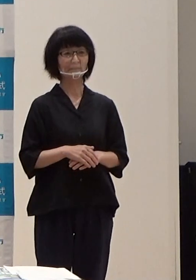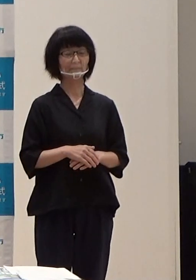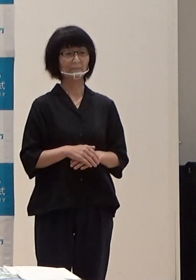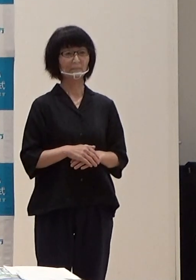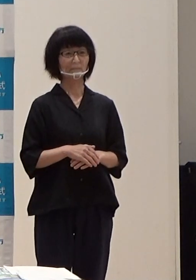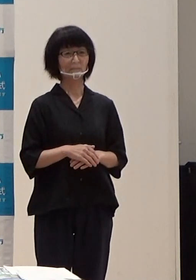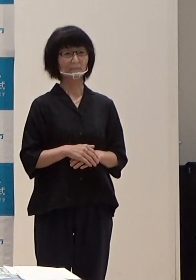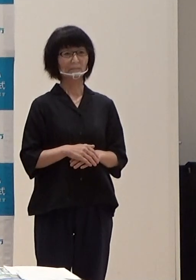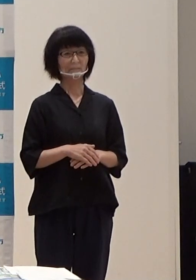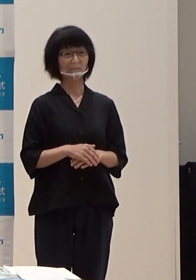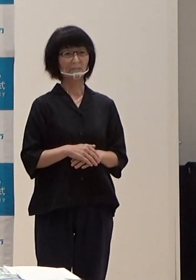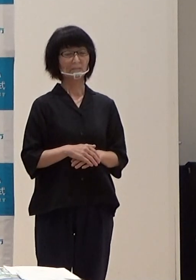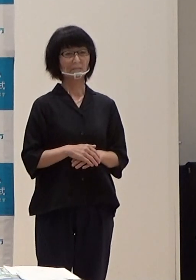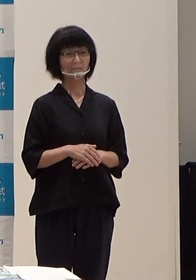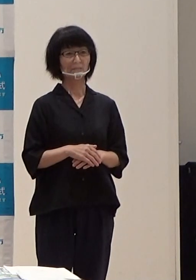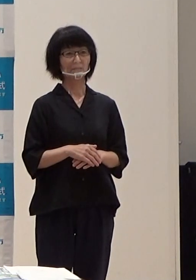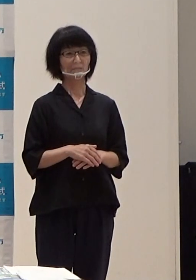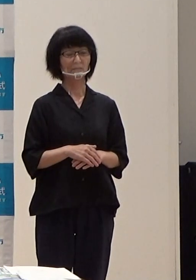以上がですね、